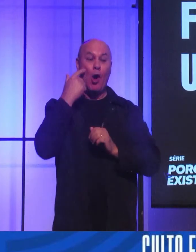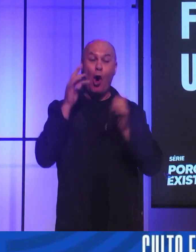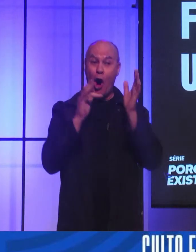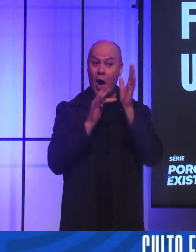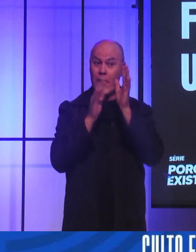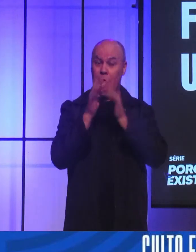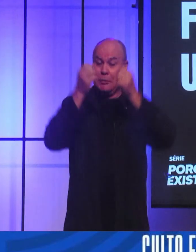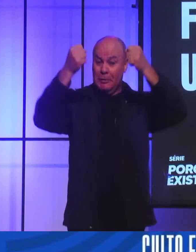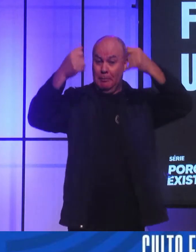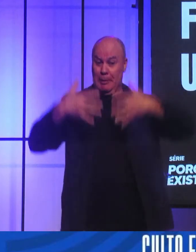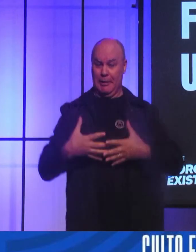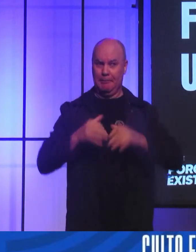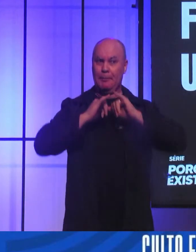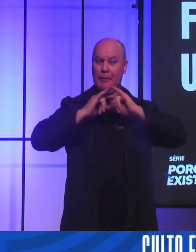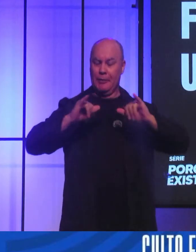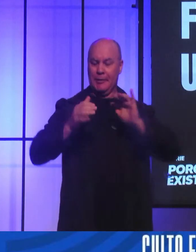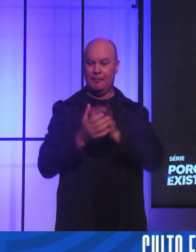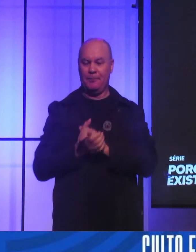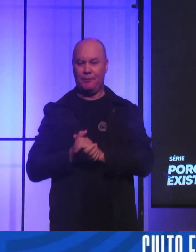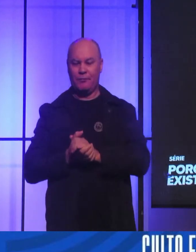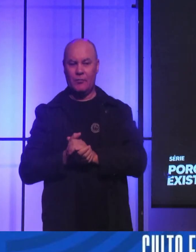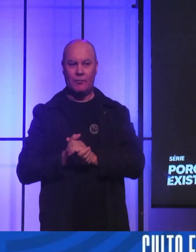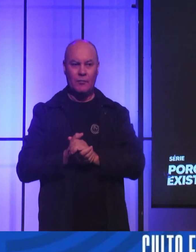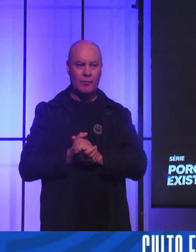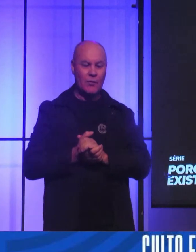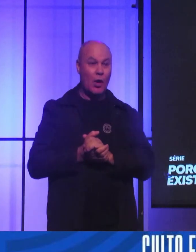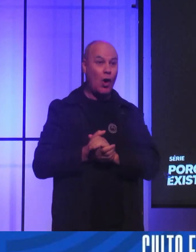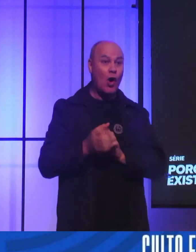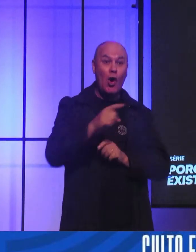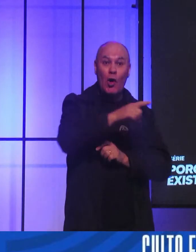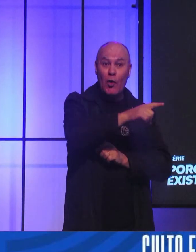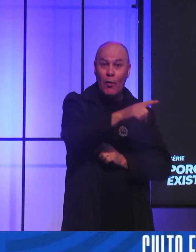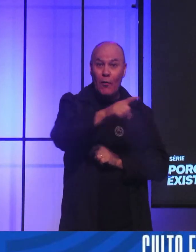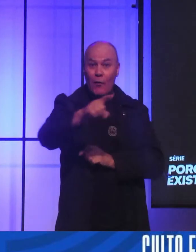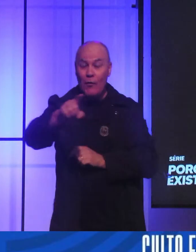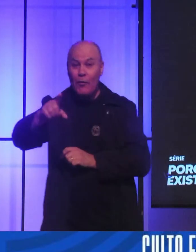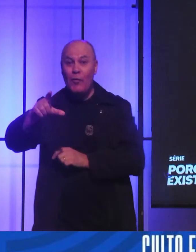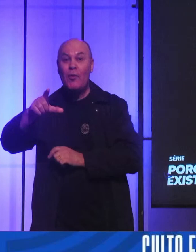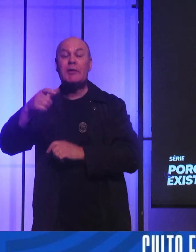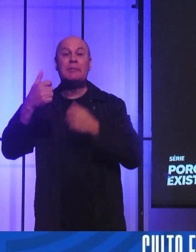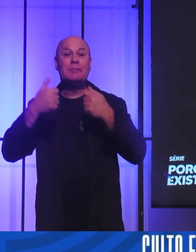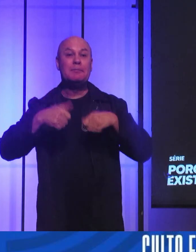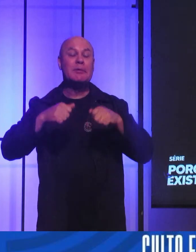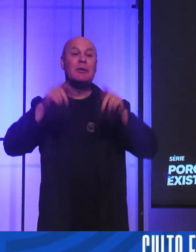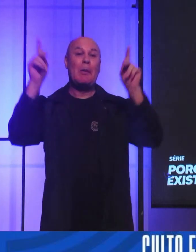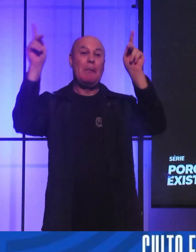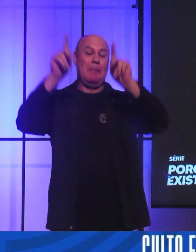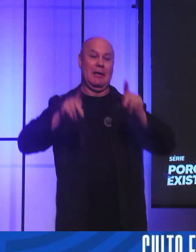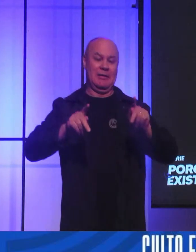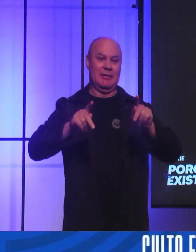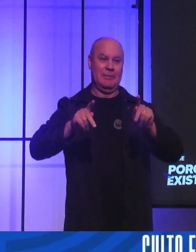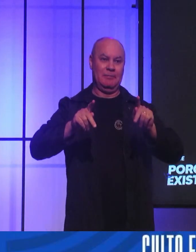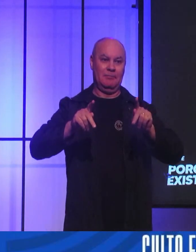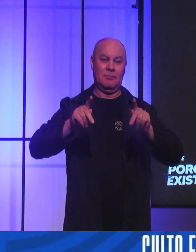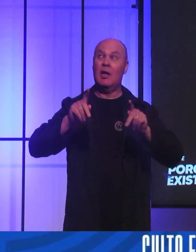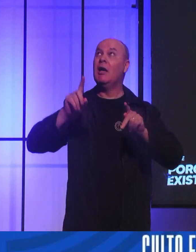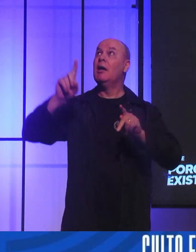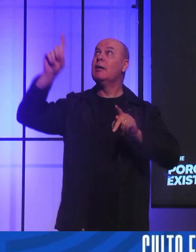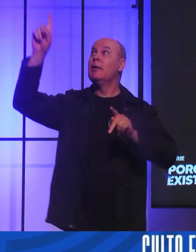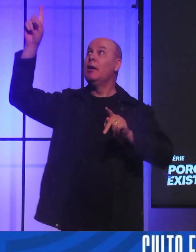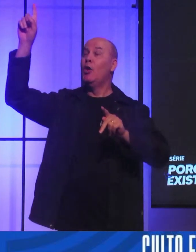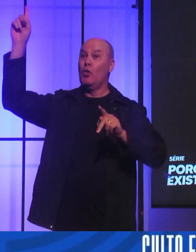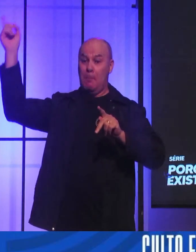Jesus diz assim: paz seja com vocês. Assim como o Pai me enviou, eu os